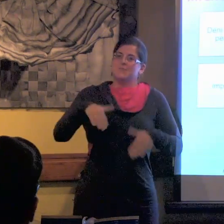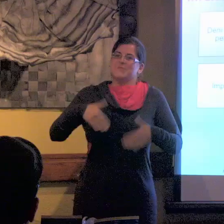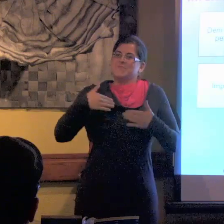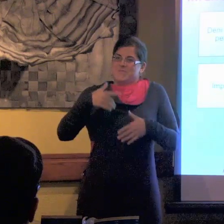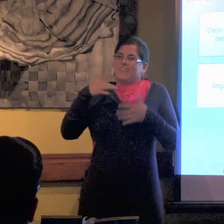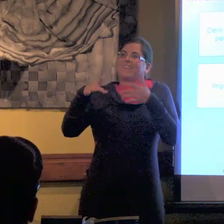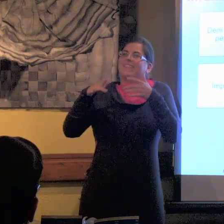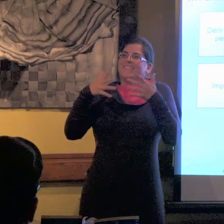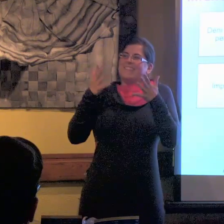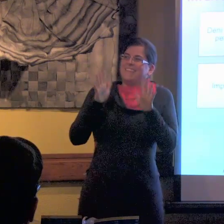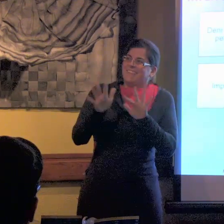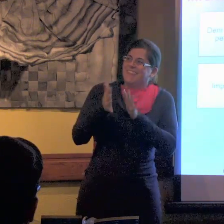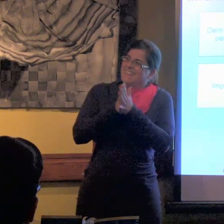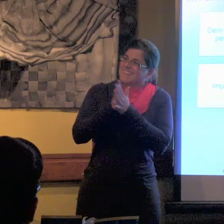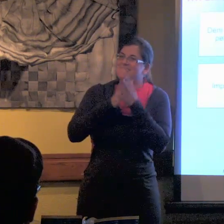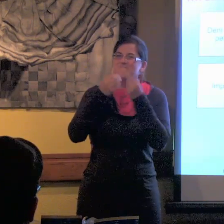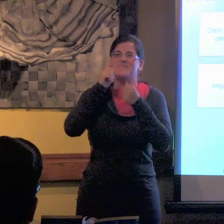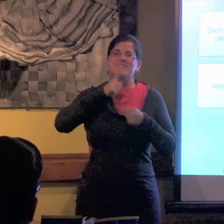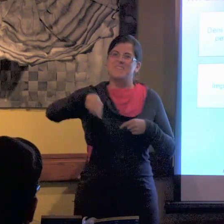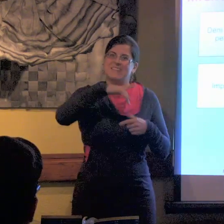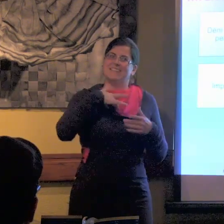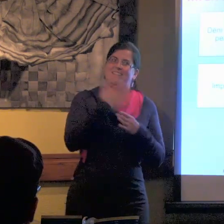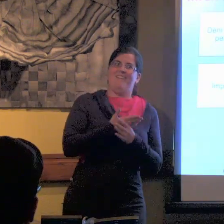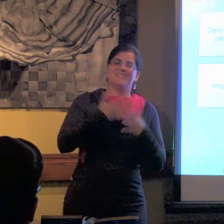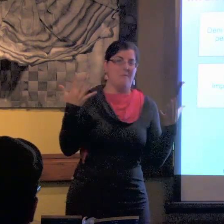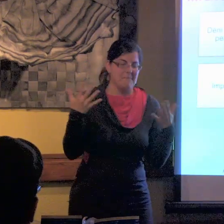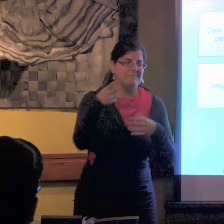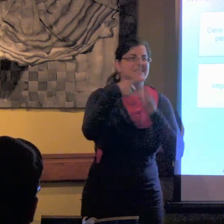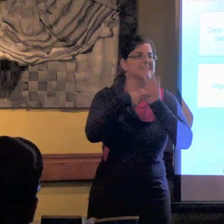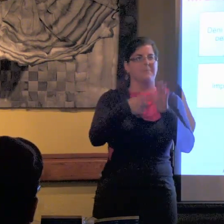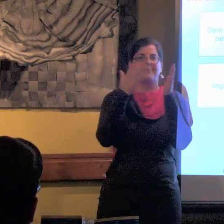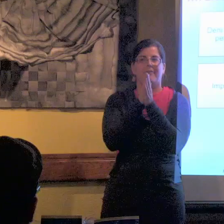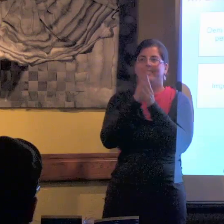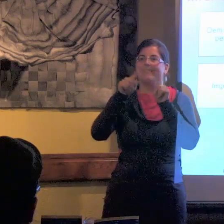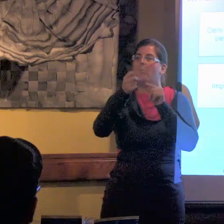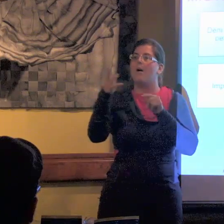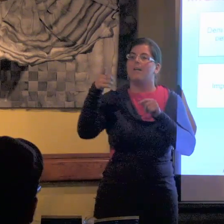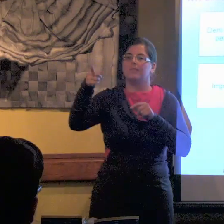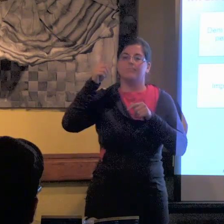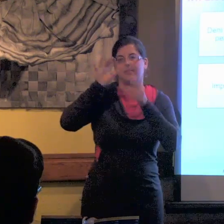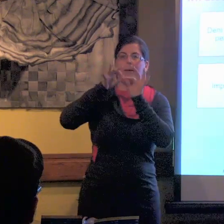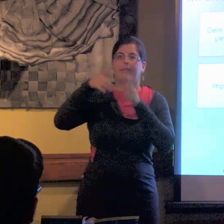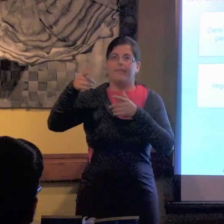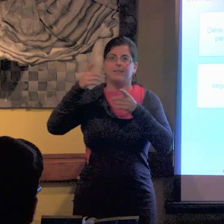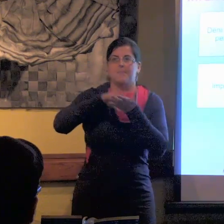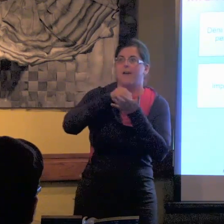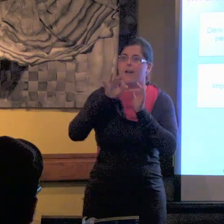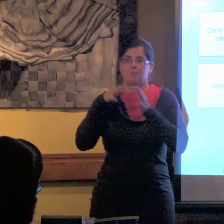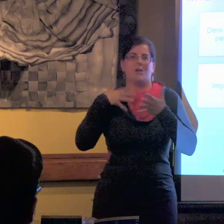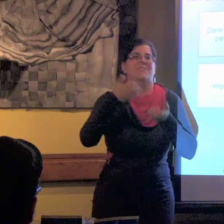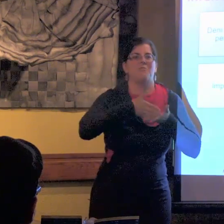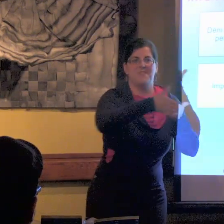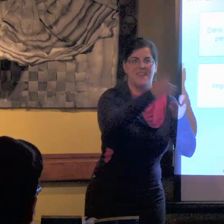gain secondaire. Ça, c'est, attends, c'est intéressant. Donc, les personnes sourdes, parfois, ça les dérange quand on dit ça.